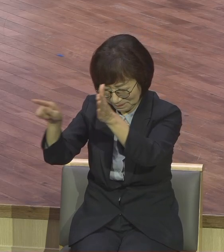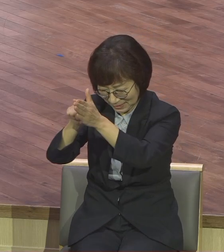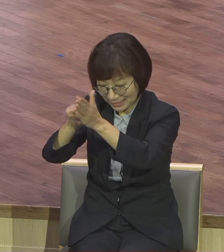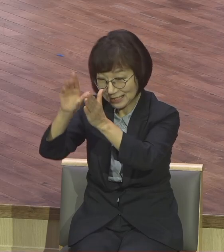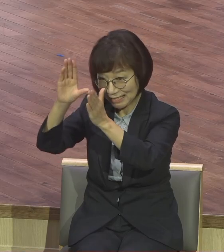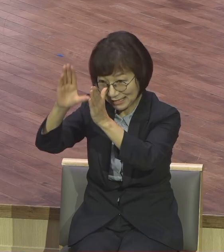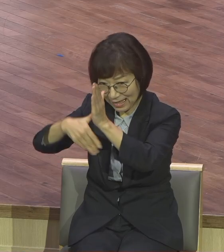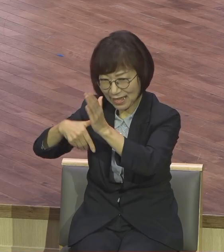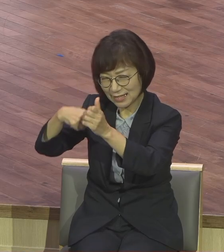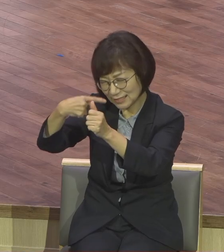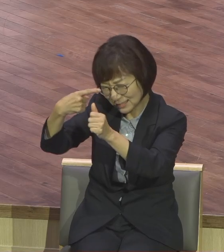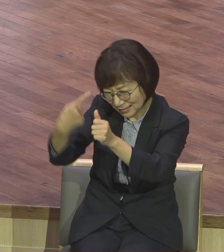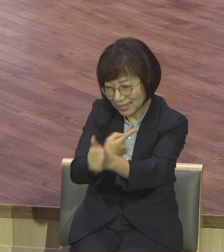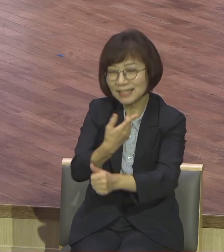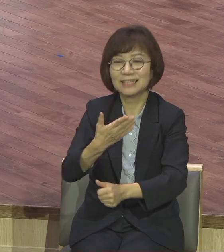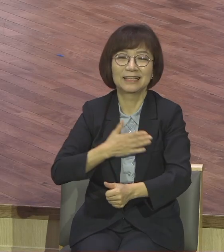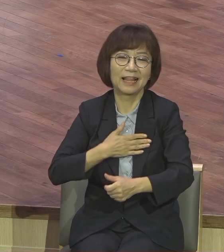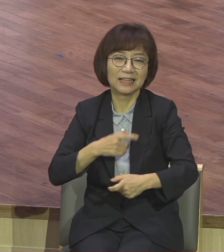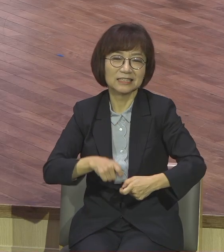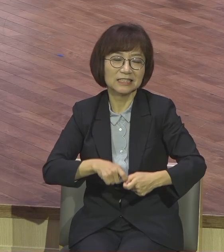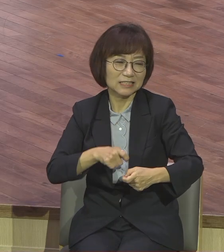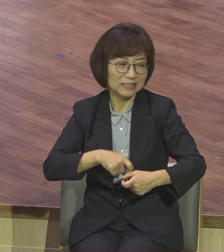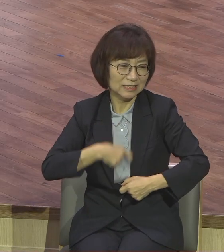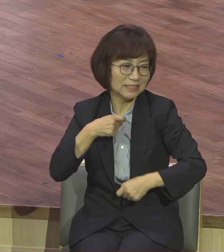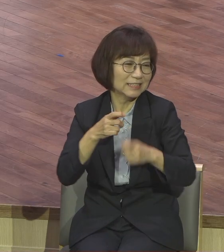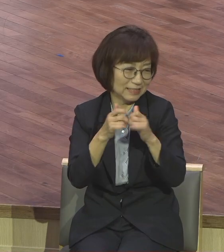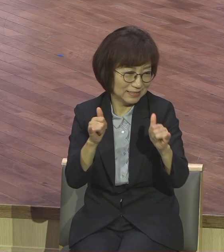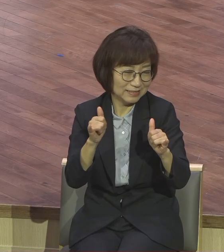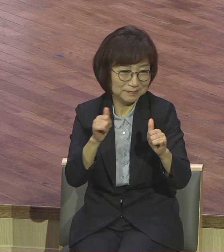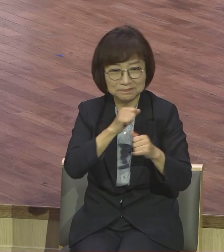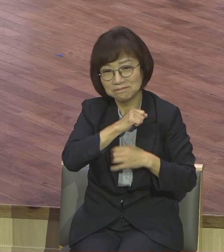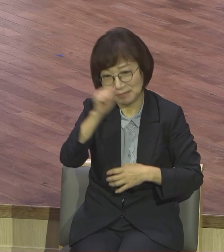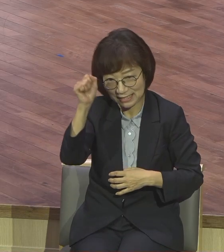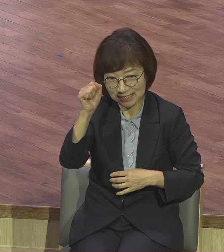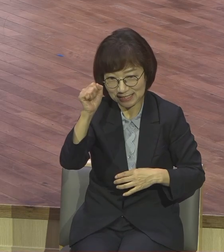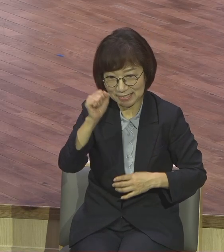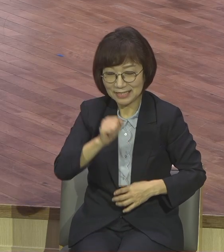순간 의인이 됩니다. 의인이 돼요.